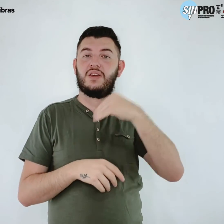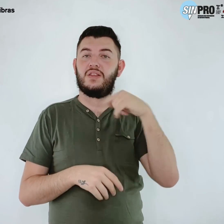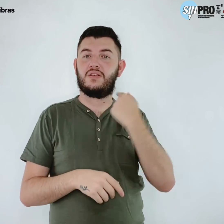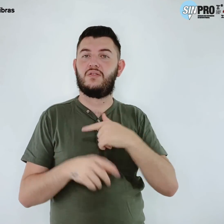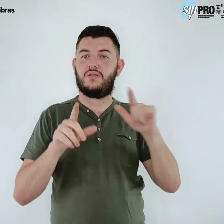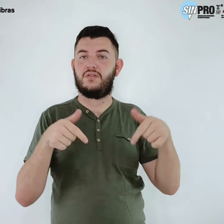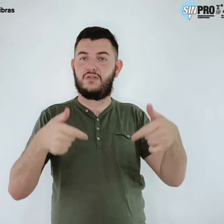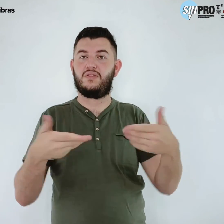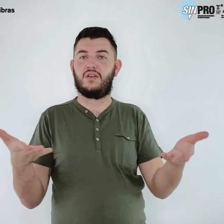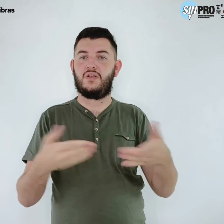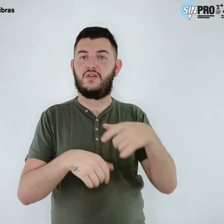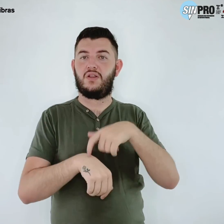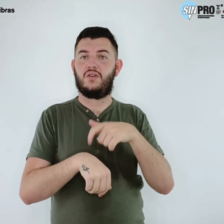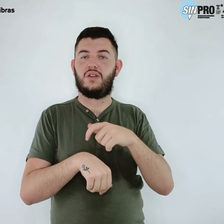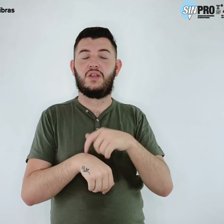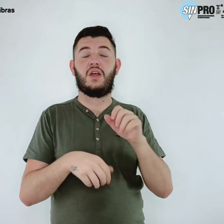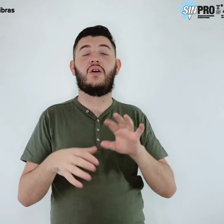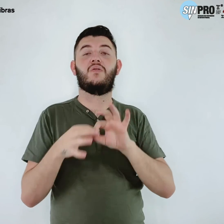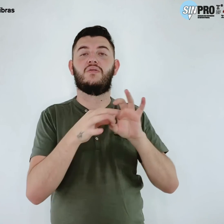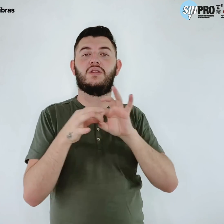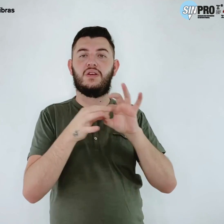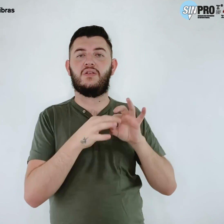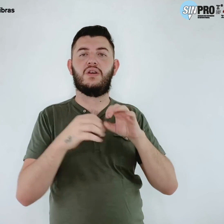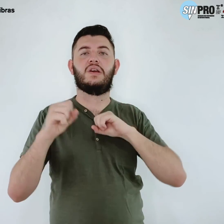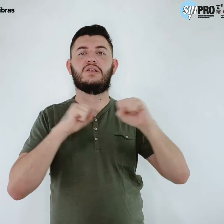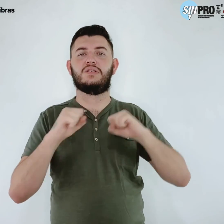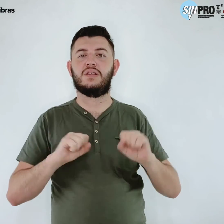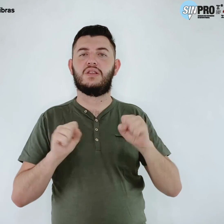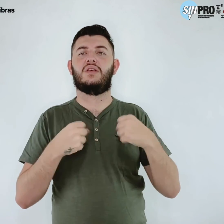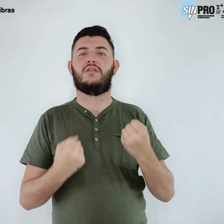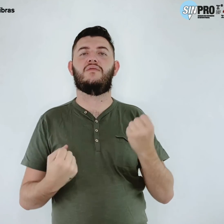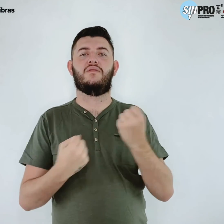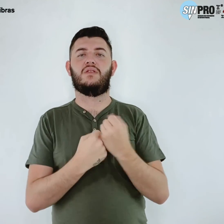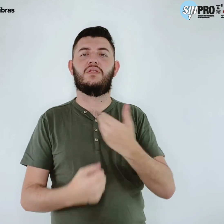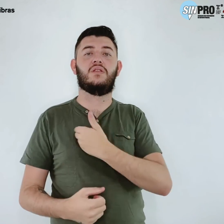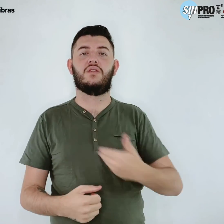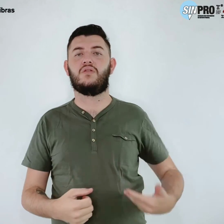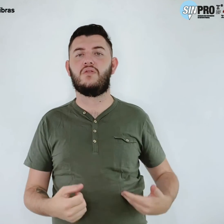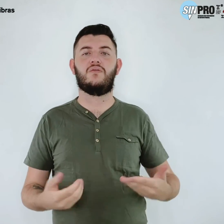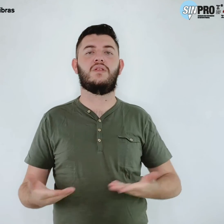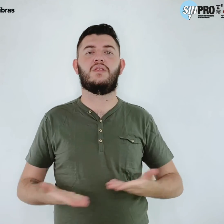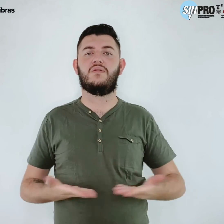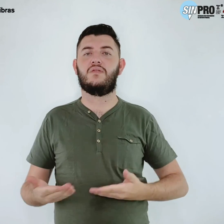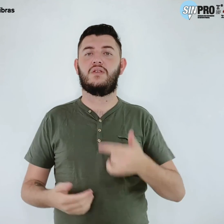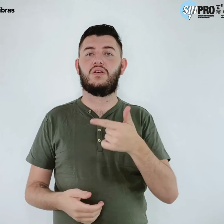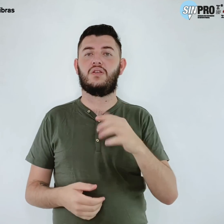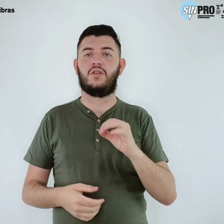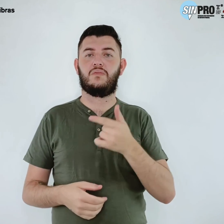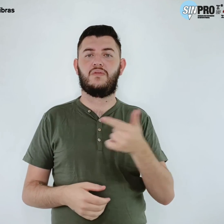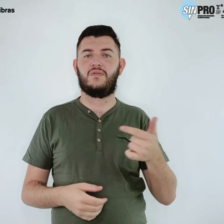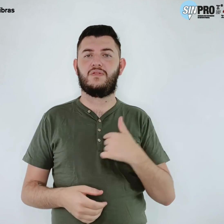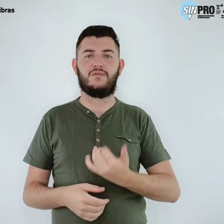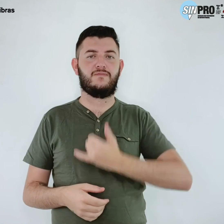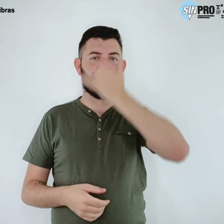de união, resistência e defesa dos serviços públicos. Em 2022, não há